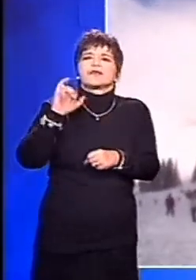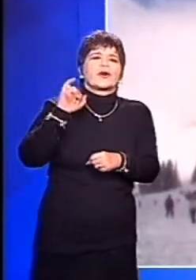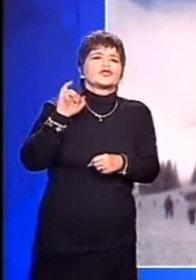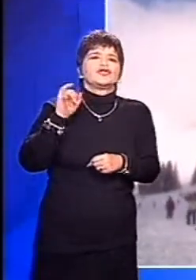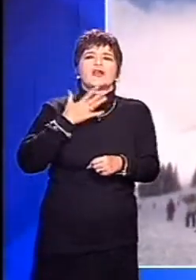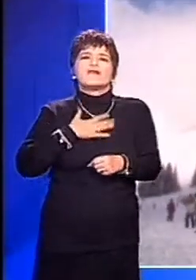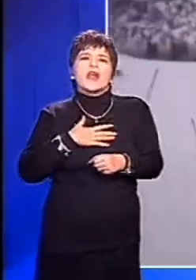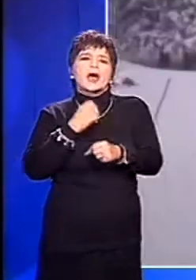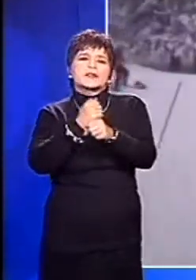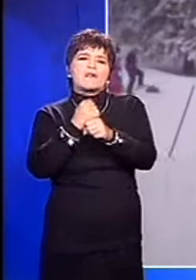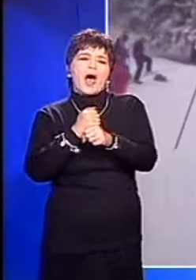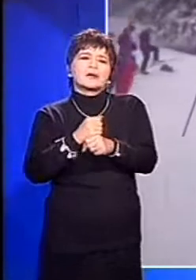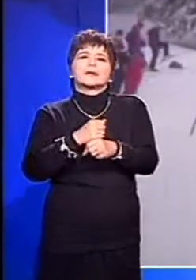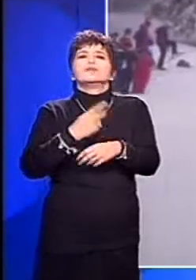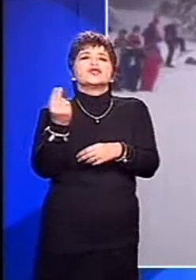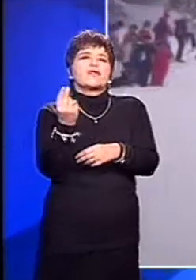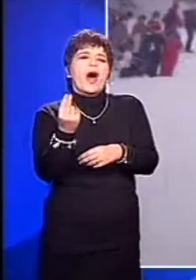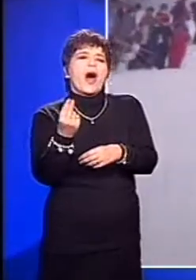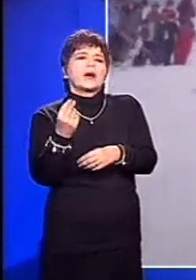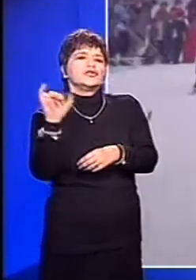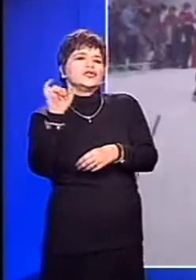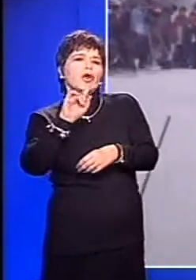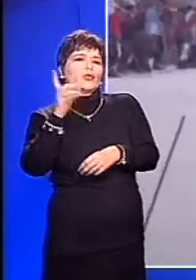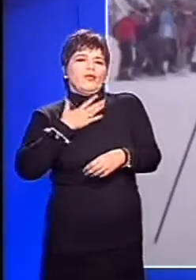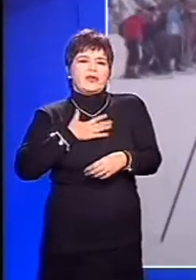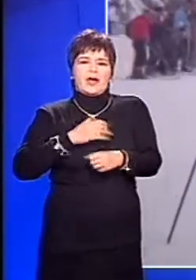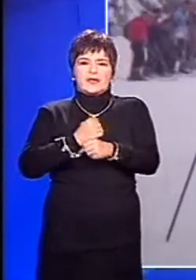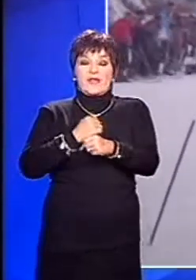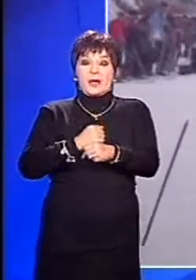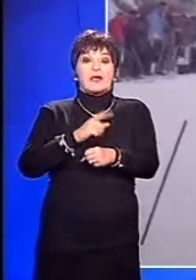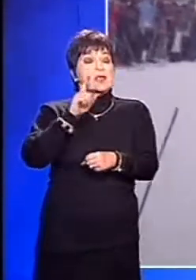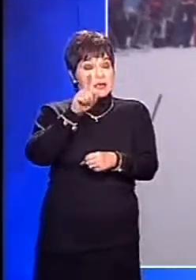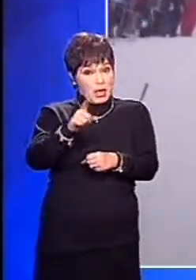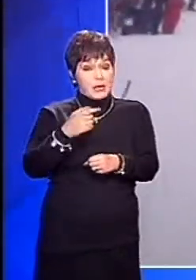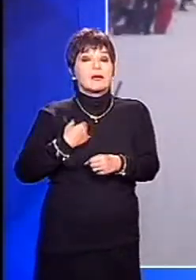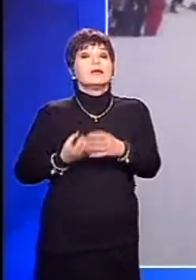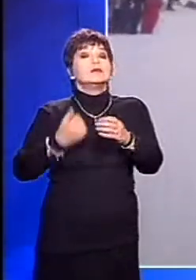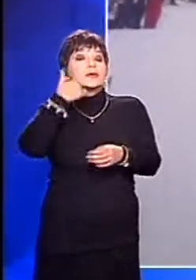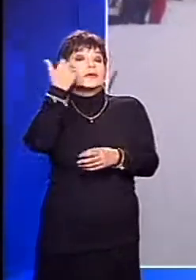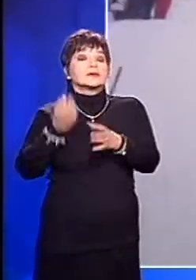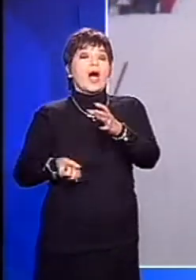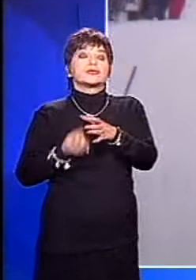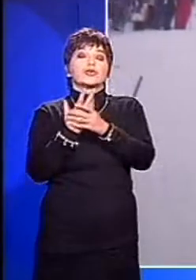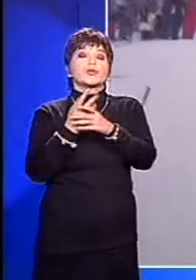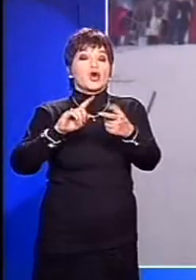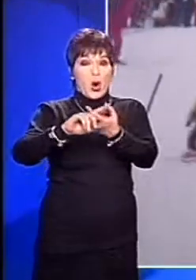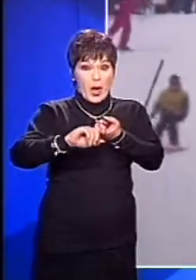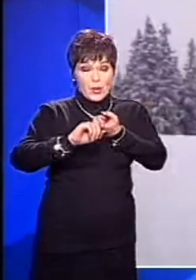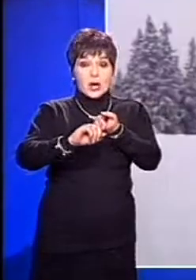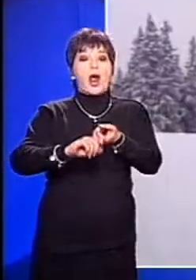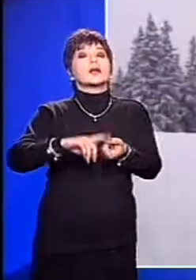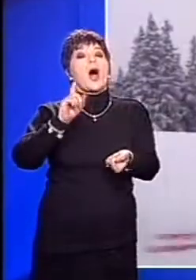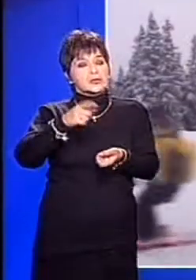am zis că trebuie să fim parteneri atunci când ne-am înhămat la o colaborare cu Special Olympics, am zis că trebuie să fim parteneri de